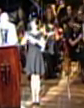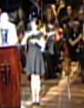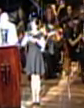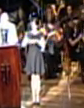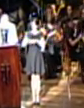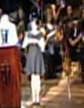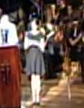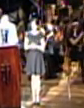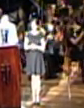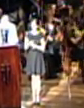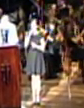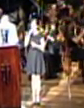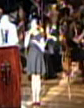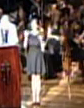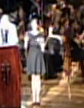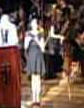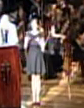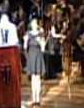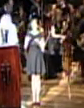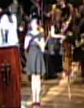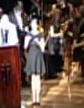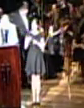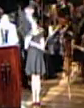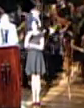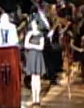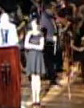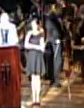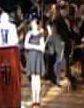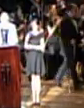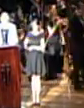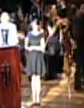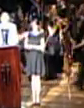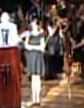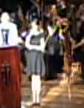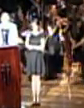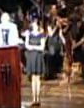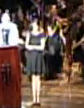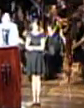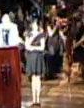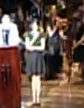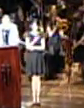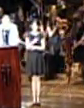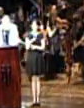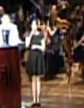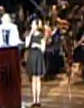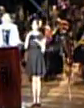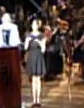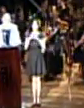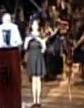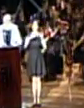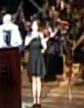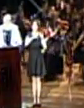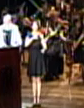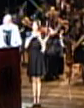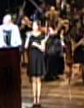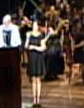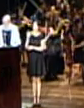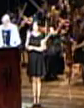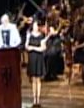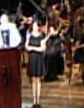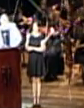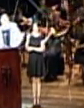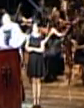nacional, que será interpretado por la Orquesta Sinfónica Juvenil de Costa Rica, bajo la dirección del maestro Marvin